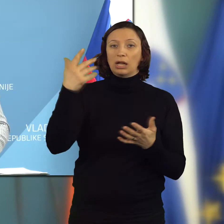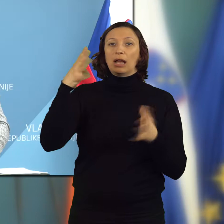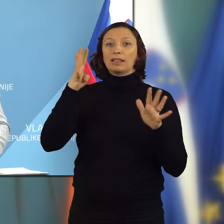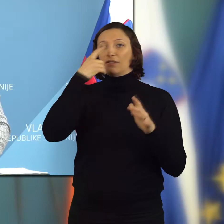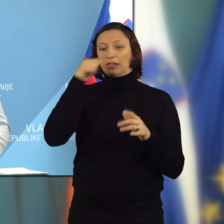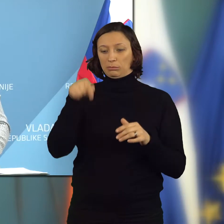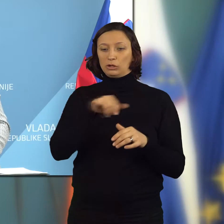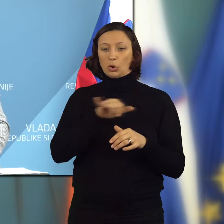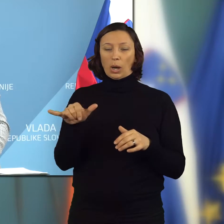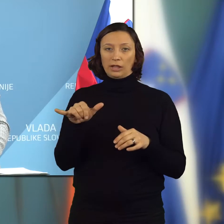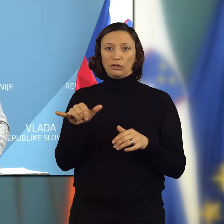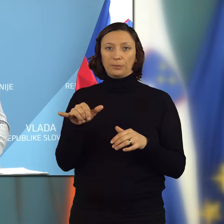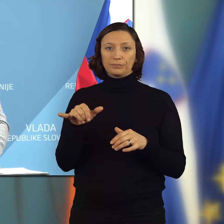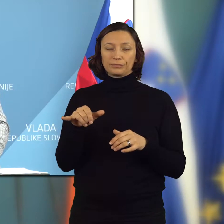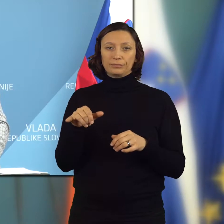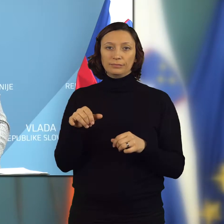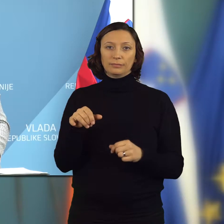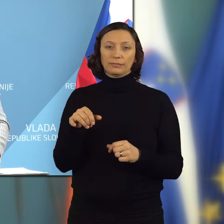na 9. april letos,